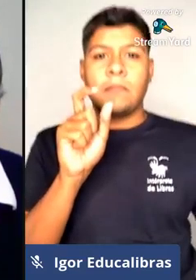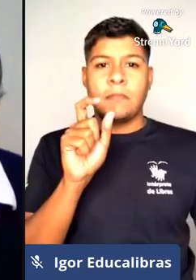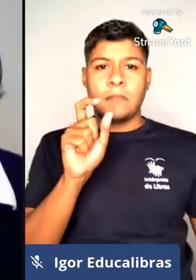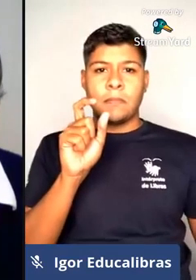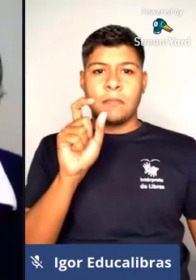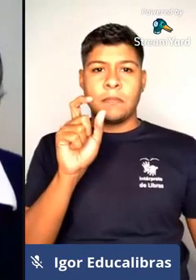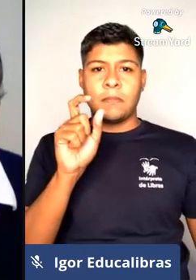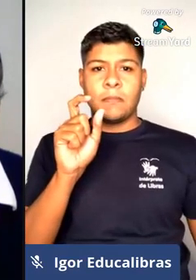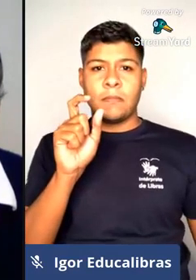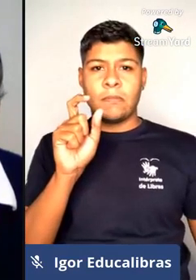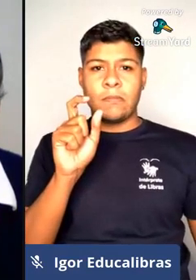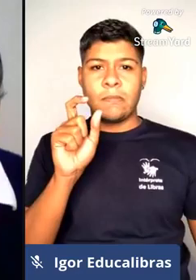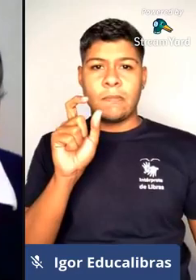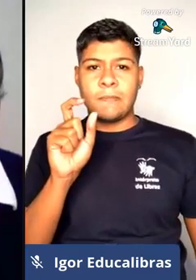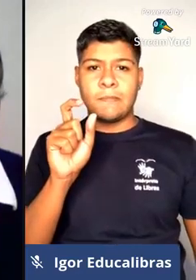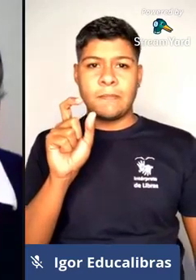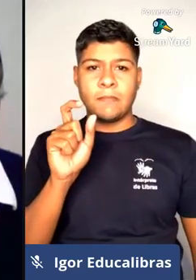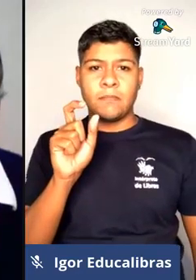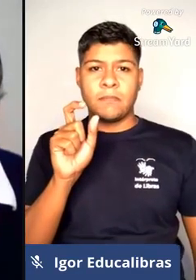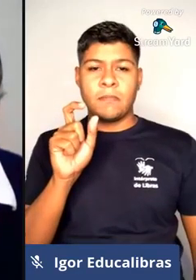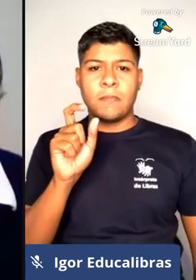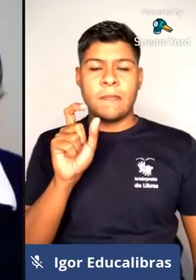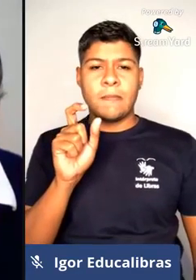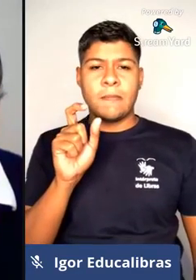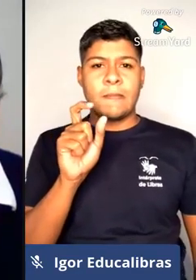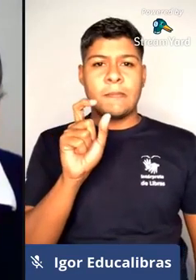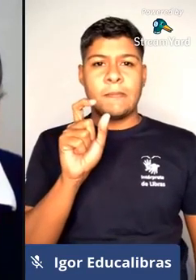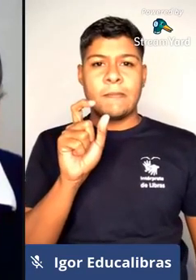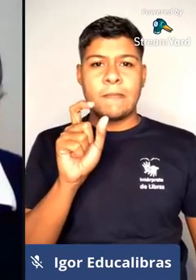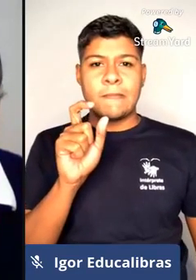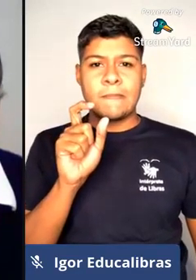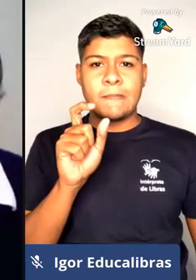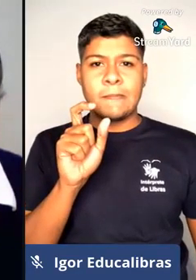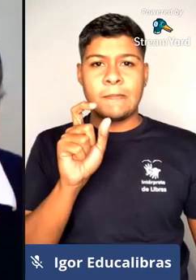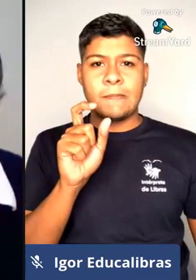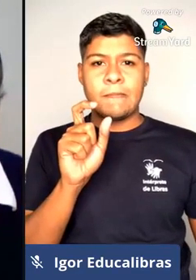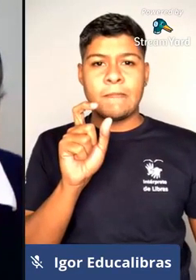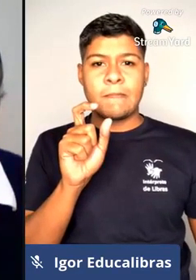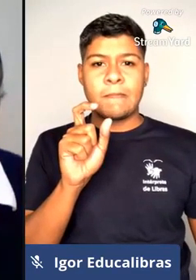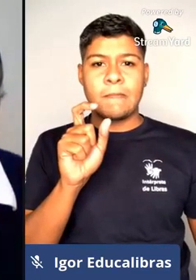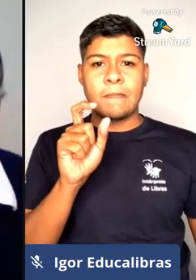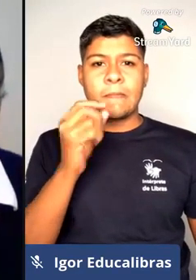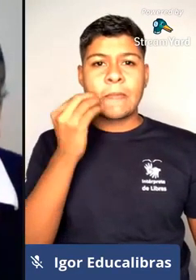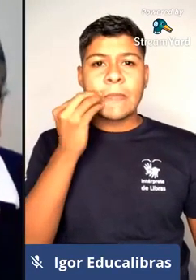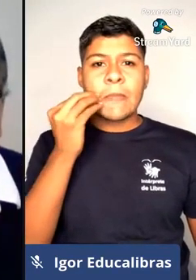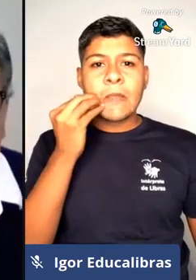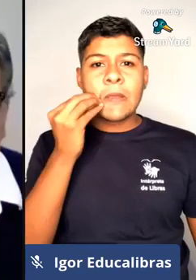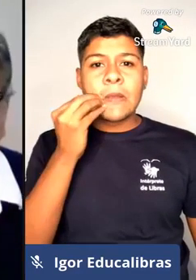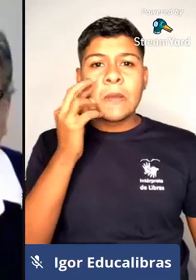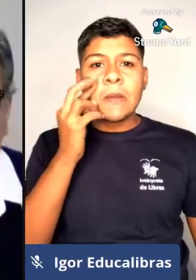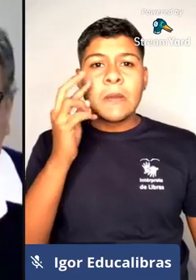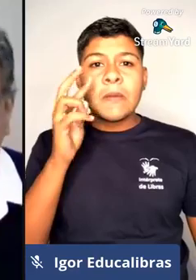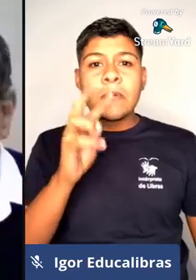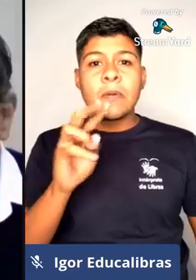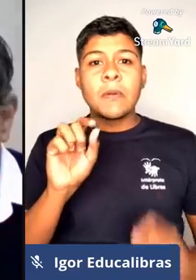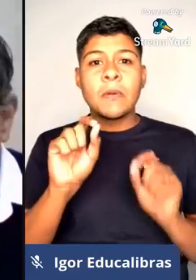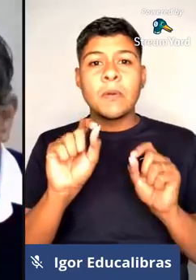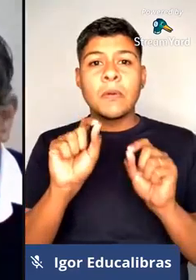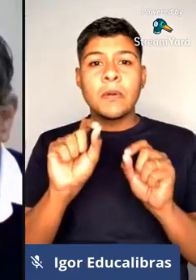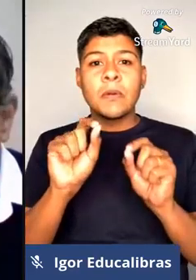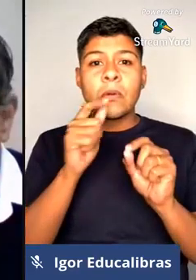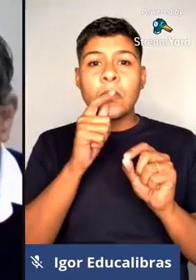A sua transmissão não está boa. Seu link aí não está legal. Precisa ver que se você